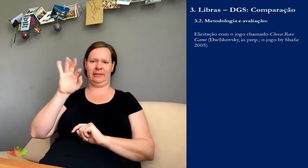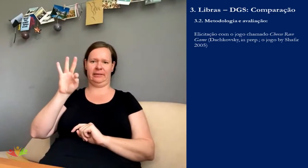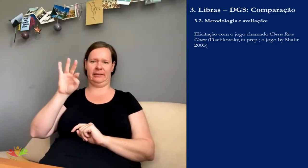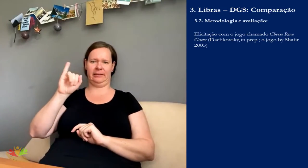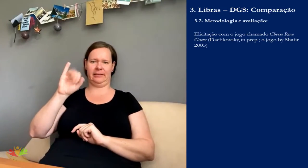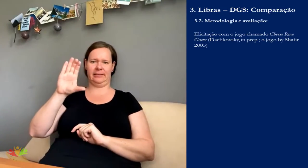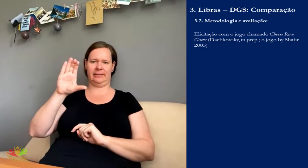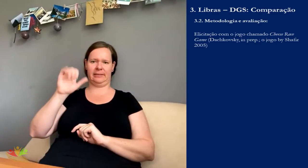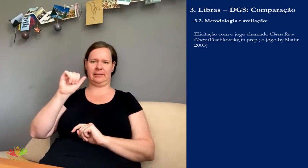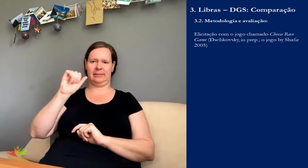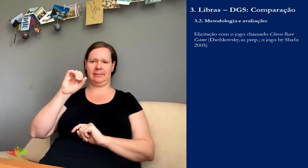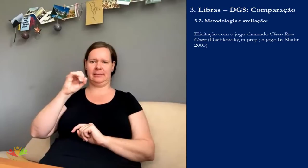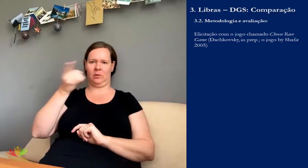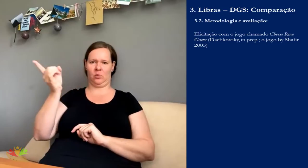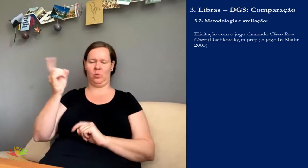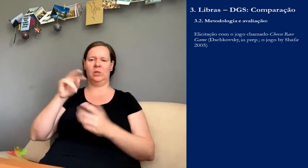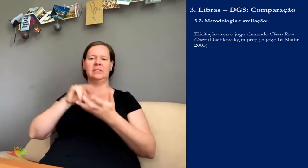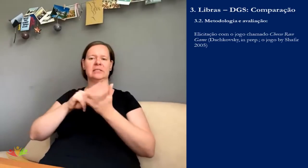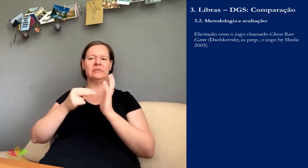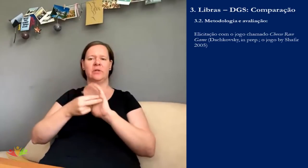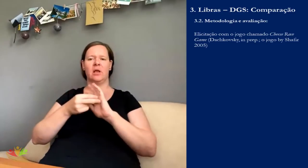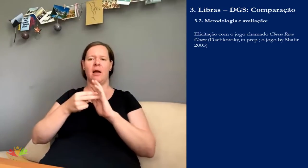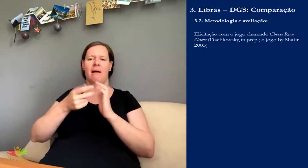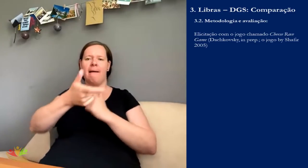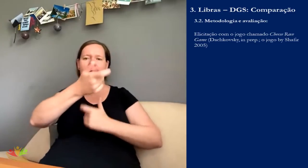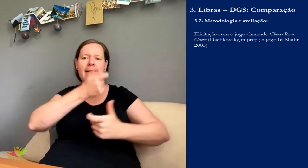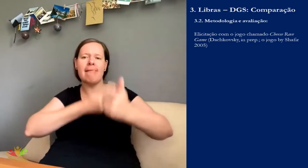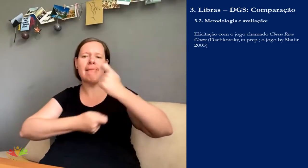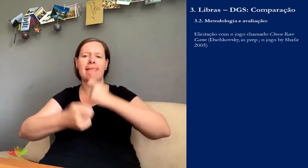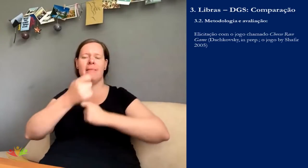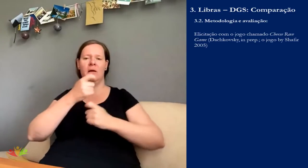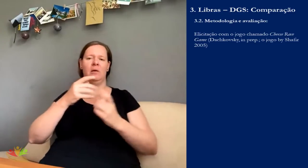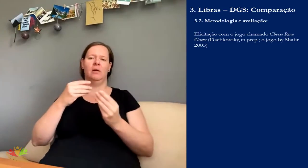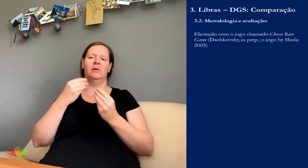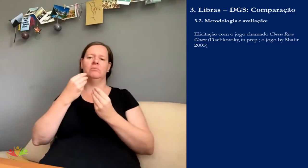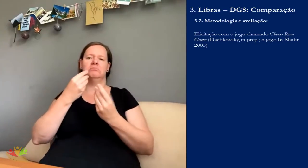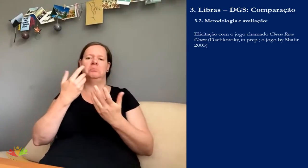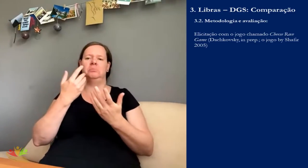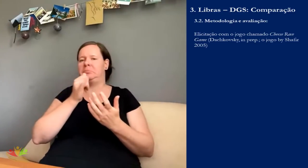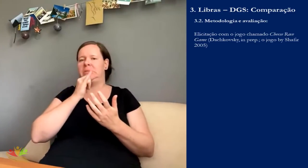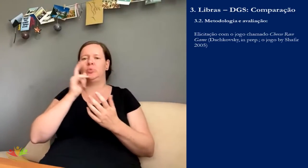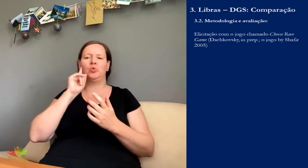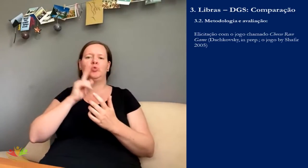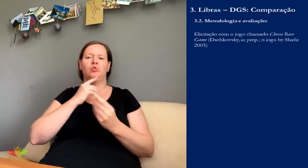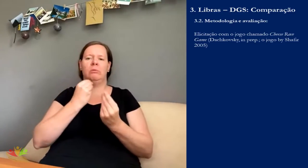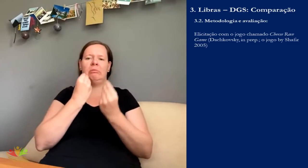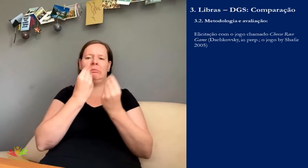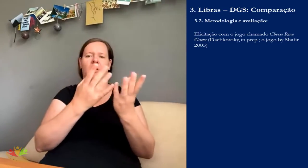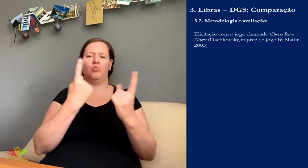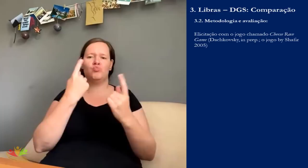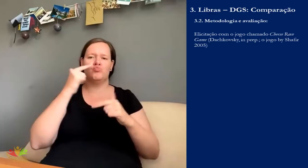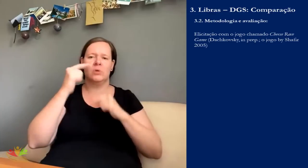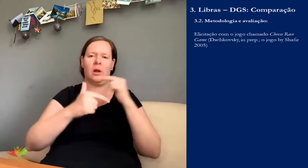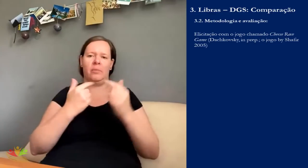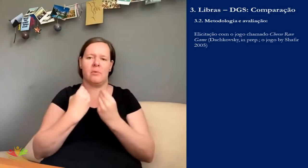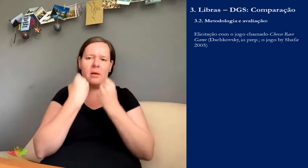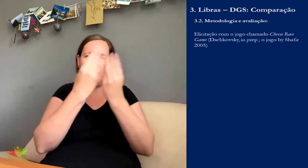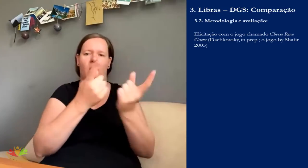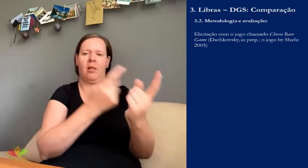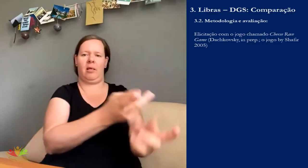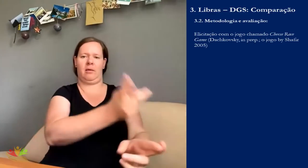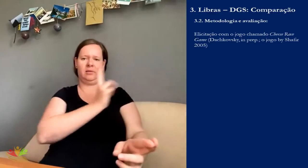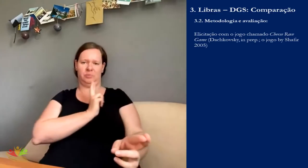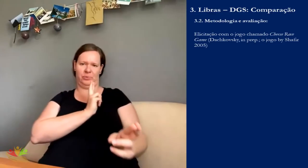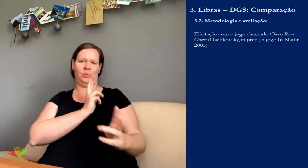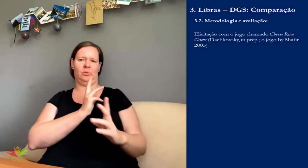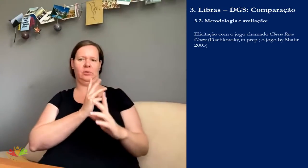parte metodológica, é como a gente conseguiu fazer a elicitação de dados. Então, a elicitação é um método de pesquisa que